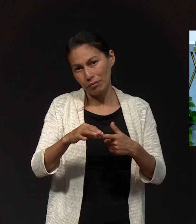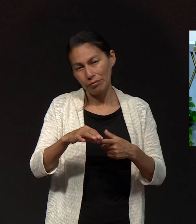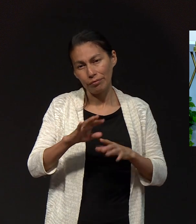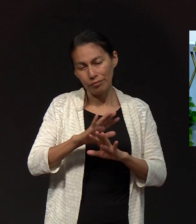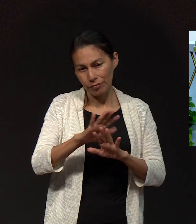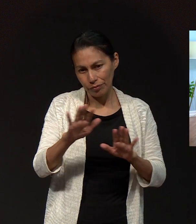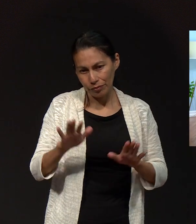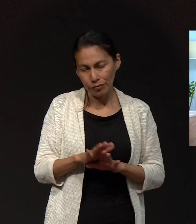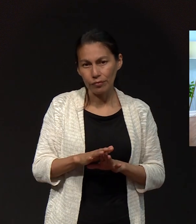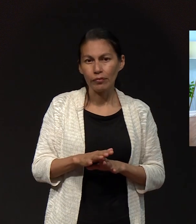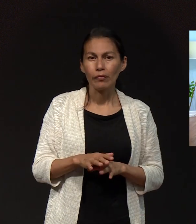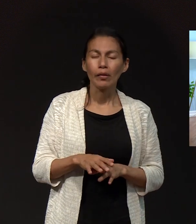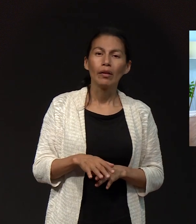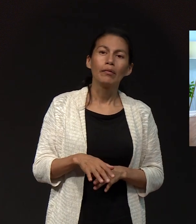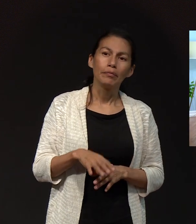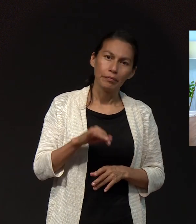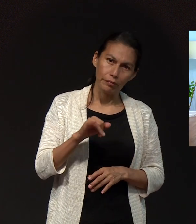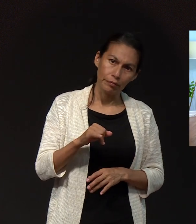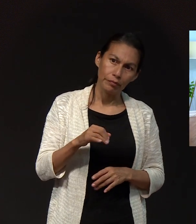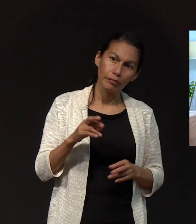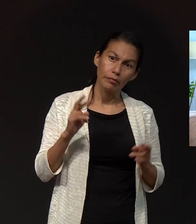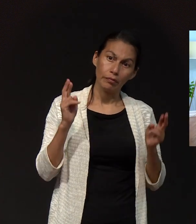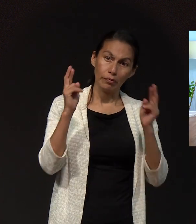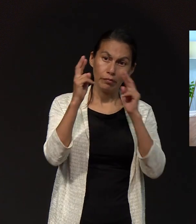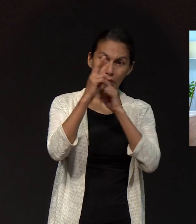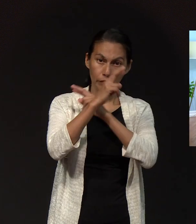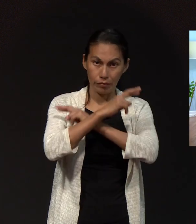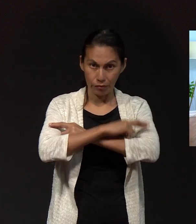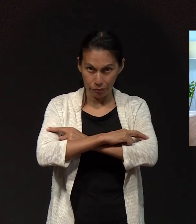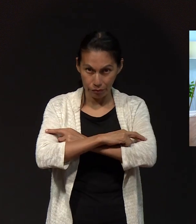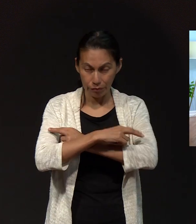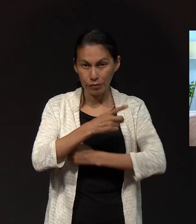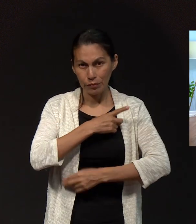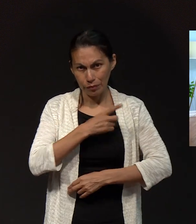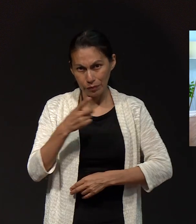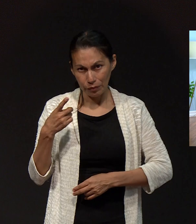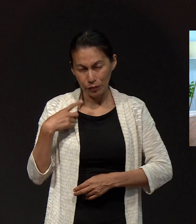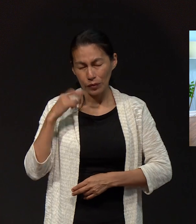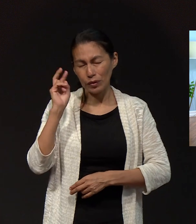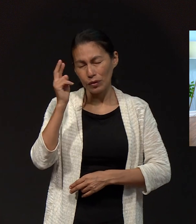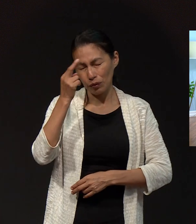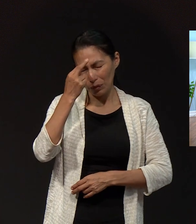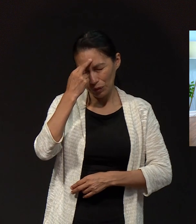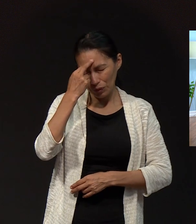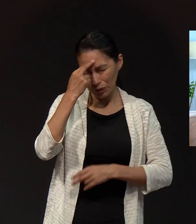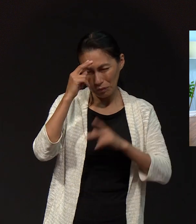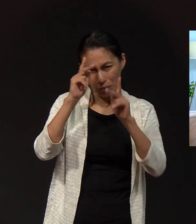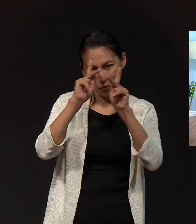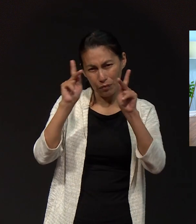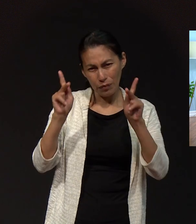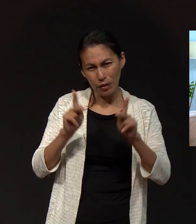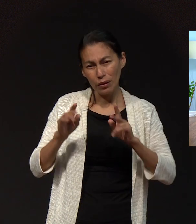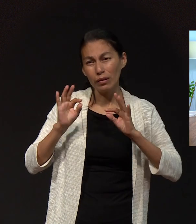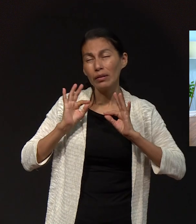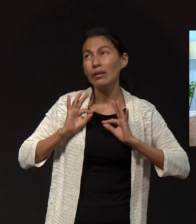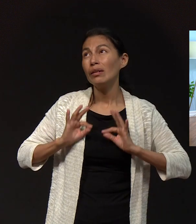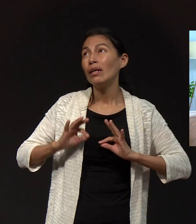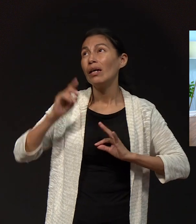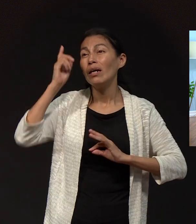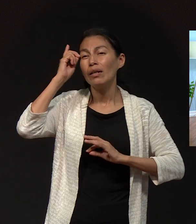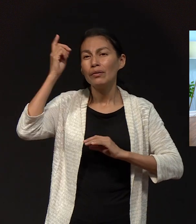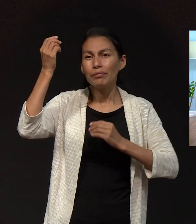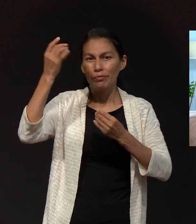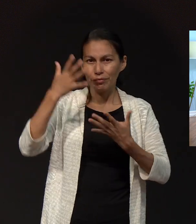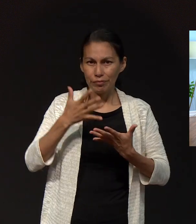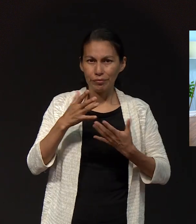dirigir dicha situación Hay que reconciliarnos Hay que reconocer Y hay que estar en paz Porque